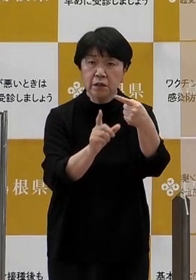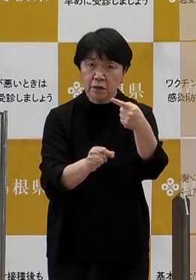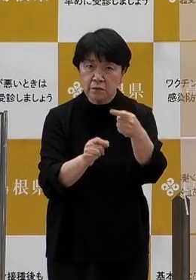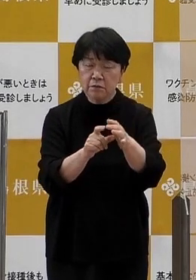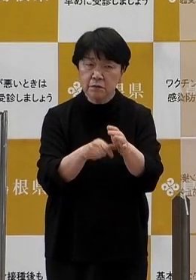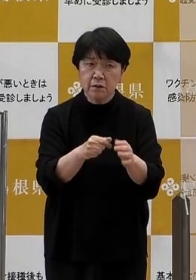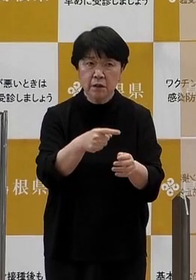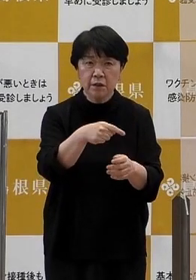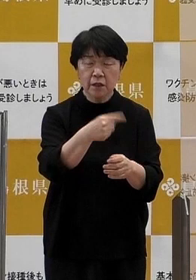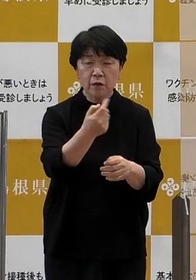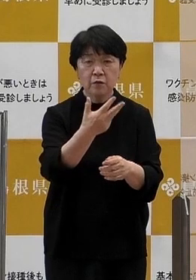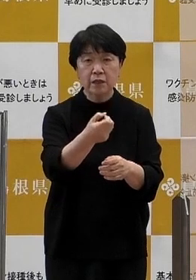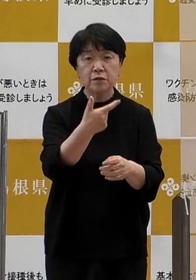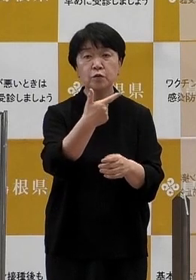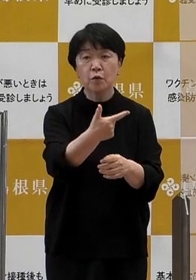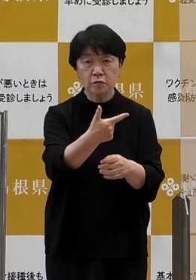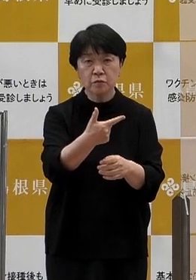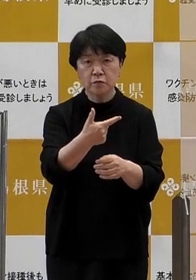186っていう、